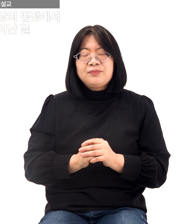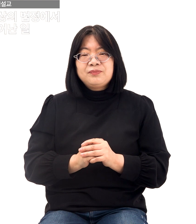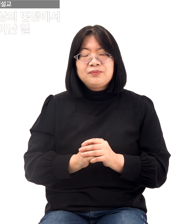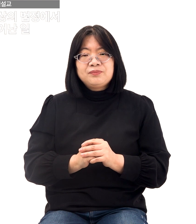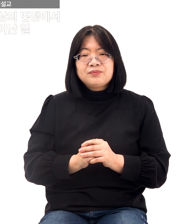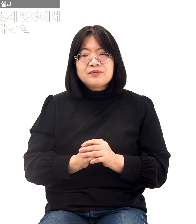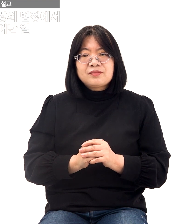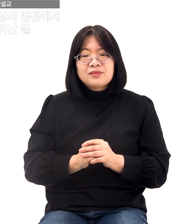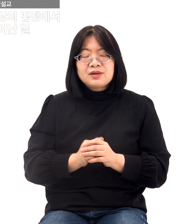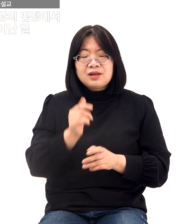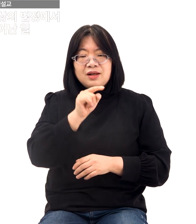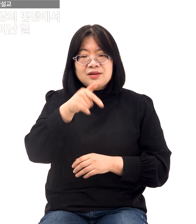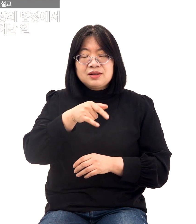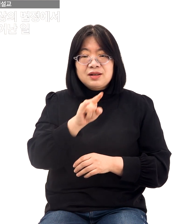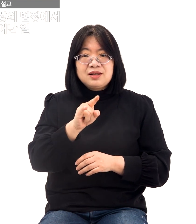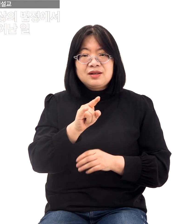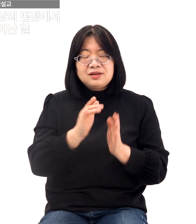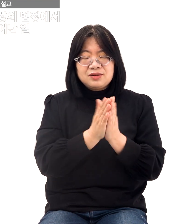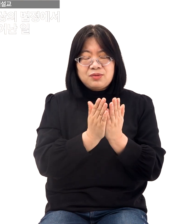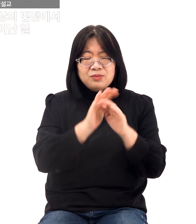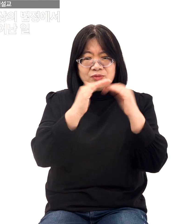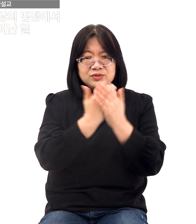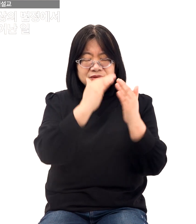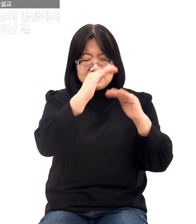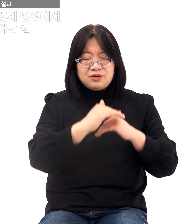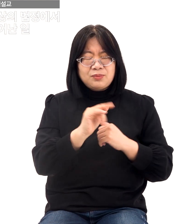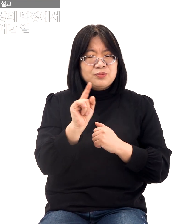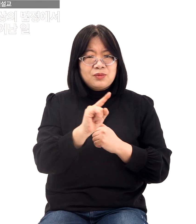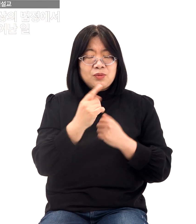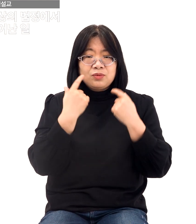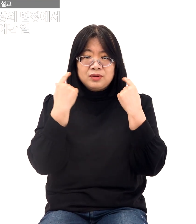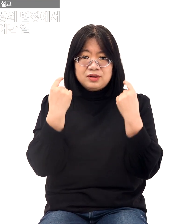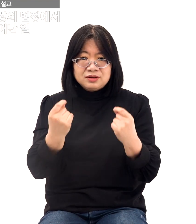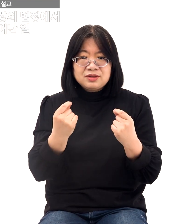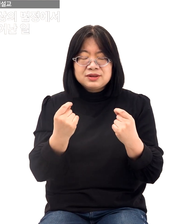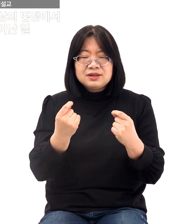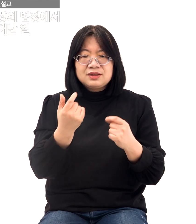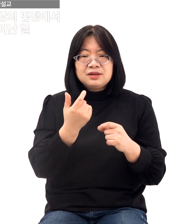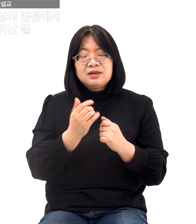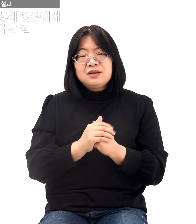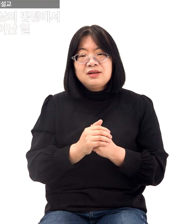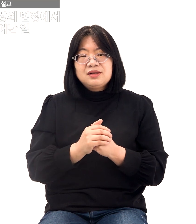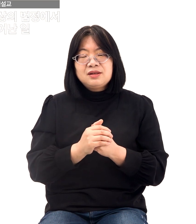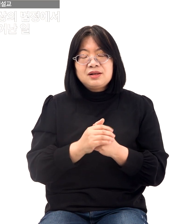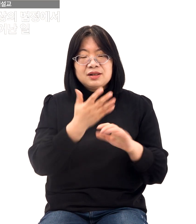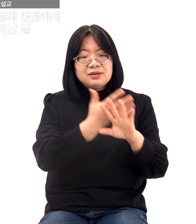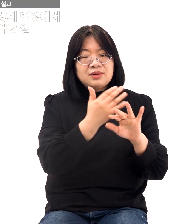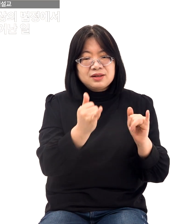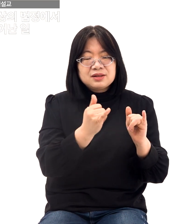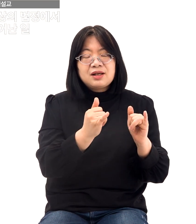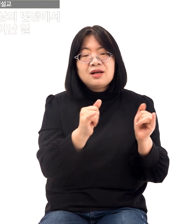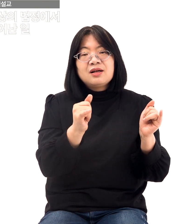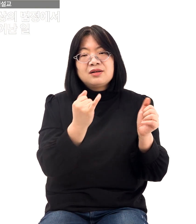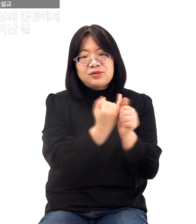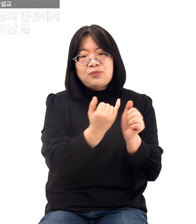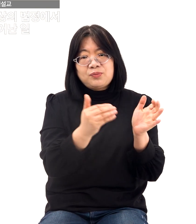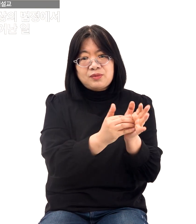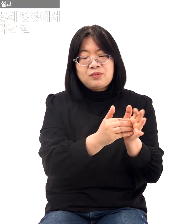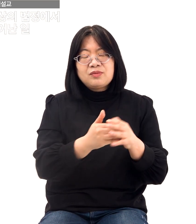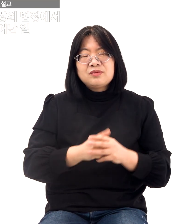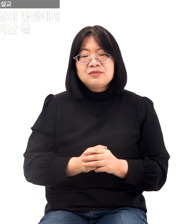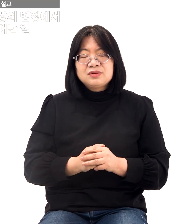그들은 학개서 전체에 이런 내용이 있어요. 여전히 이방 결혼을 하고